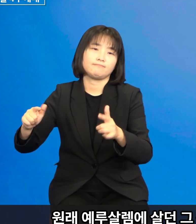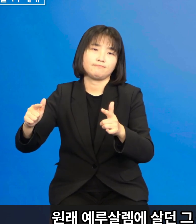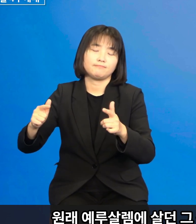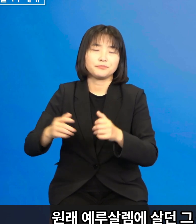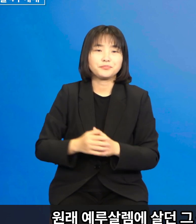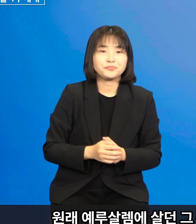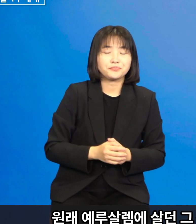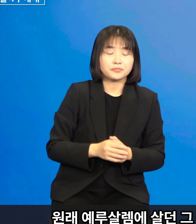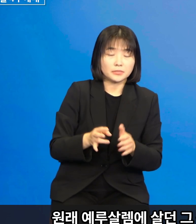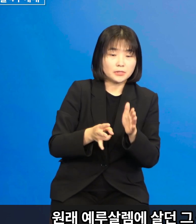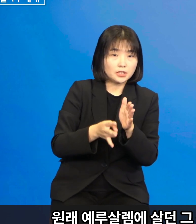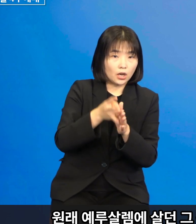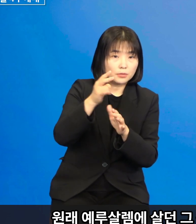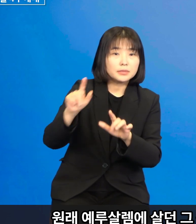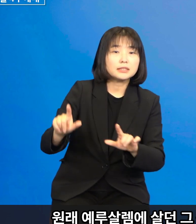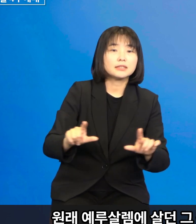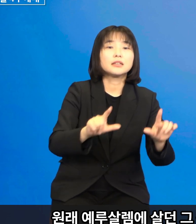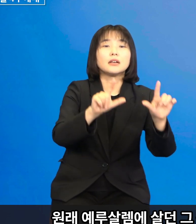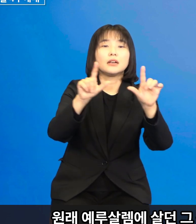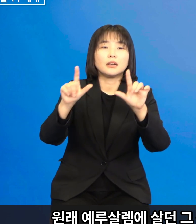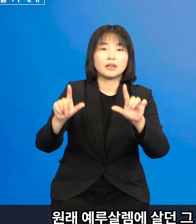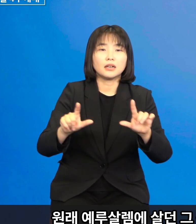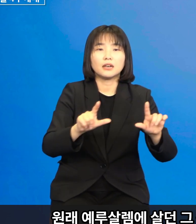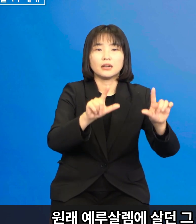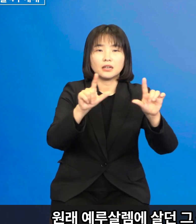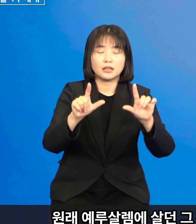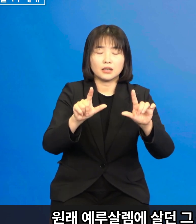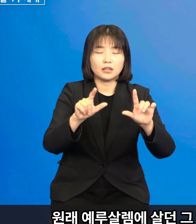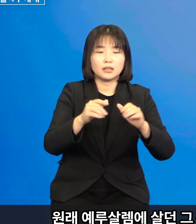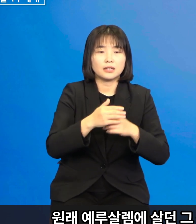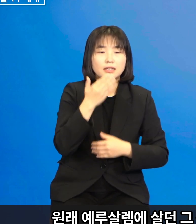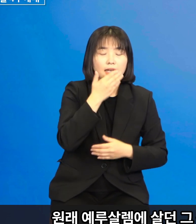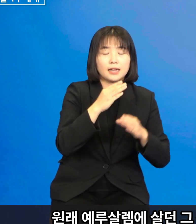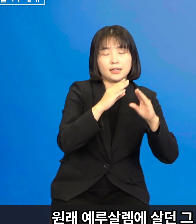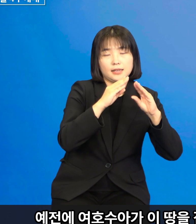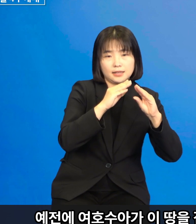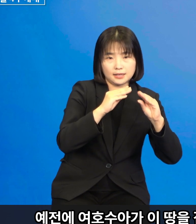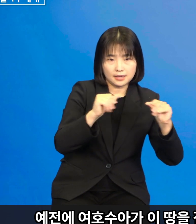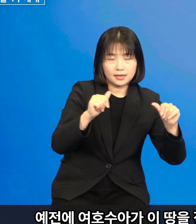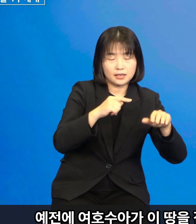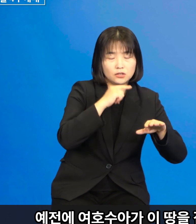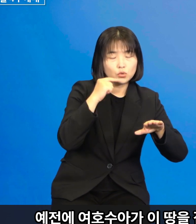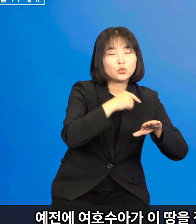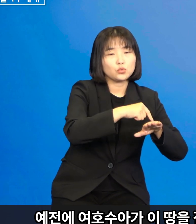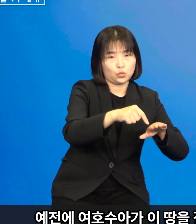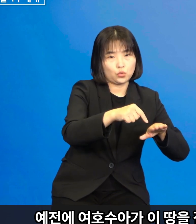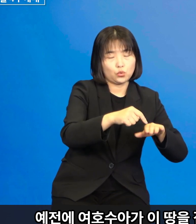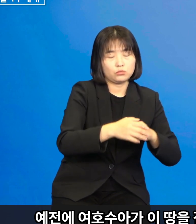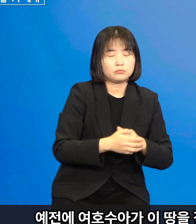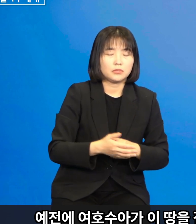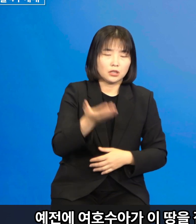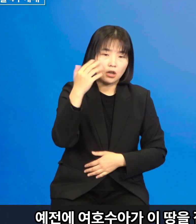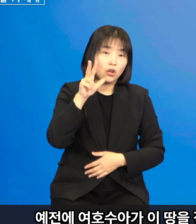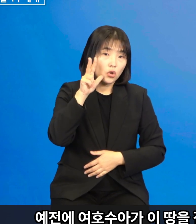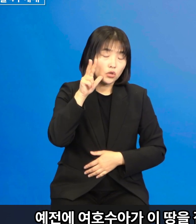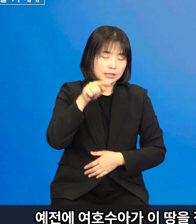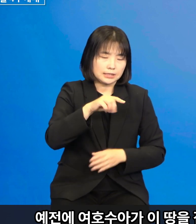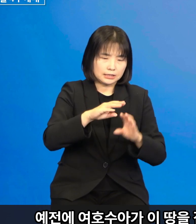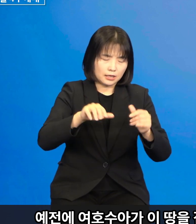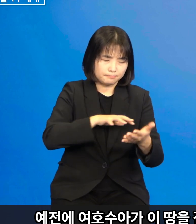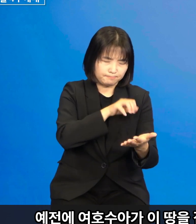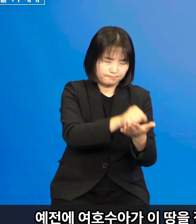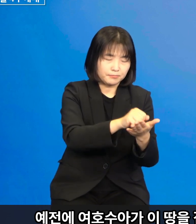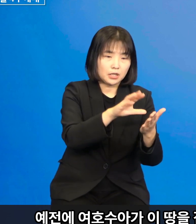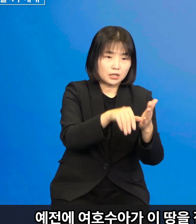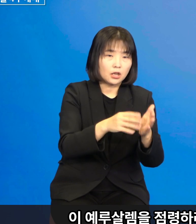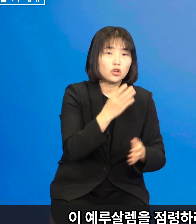이 예루살렘에 살던, 그 근방에 살던 가나안 족속입니다. 예전에 이제 여호수아가 이 땅을 점령을 할 때에